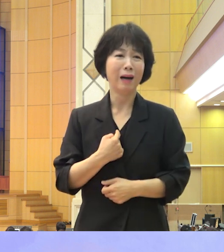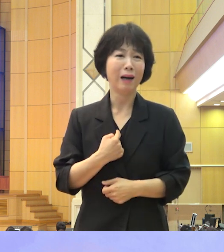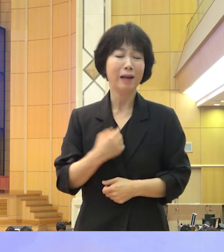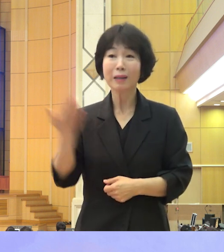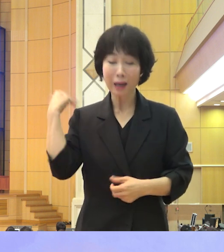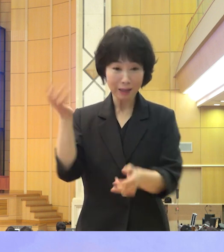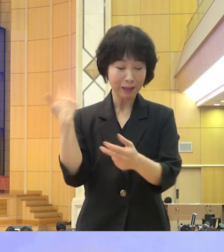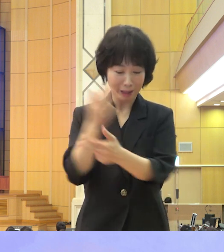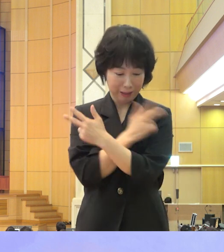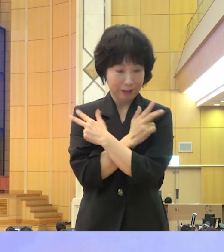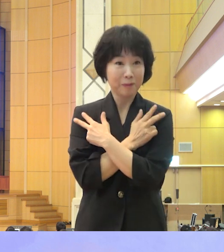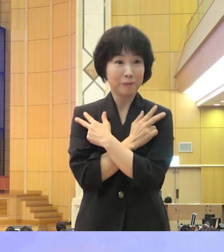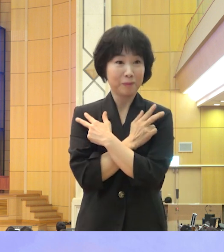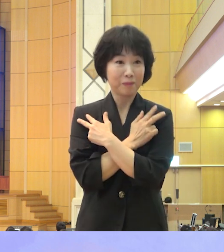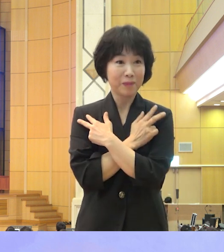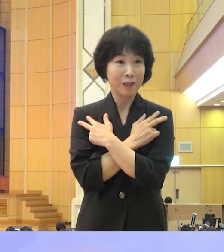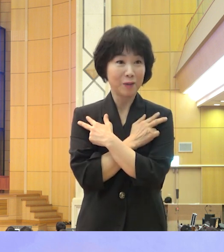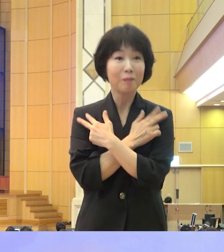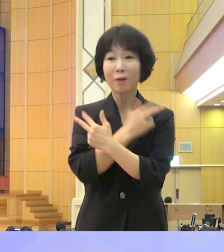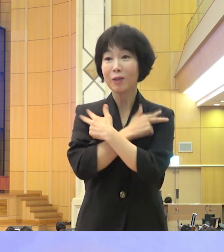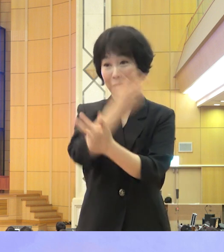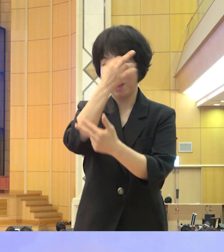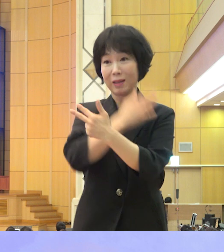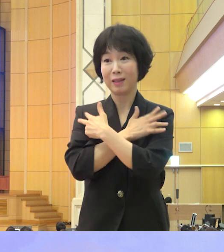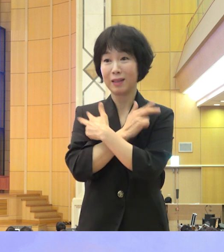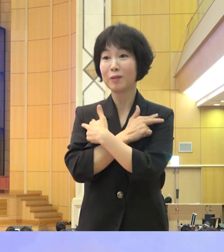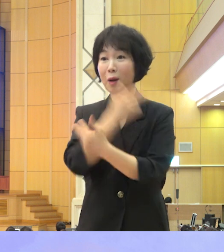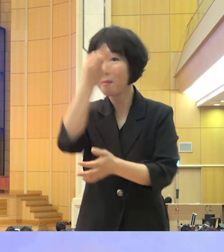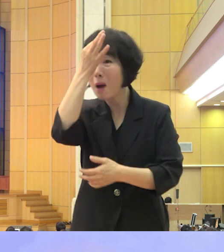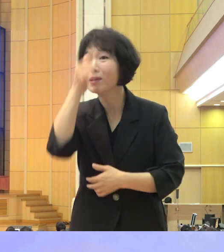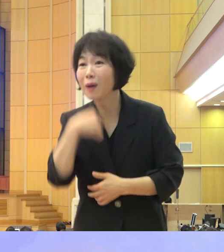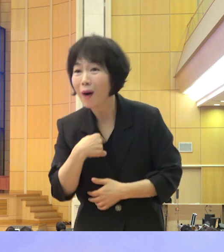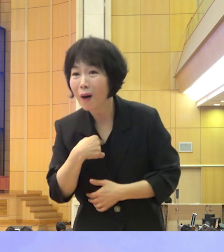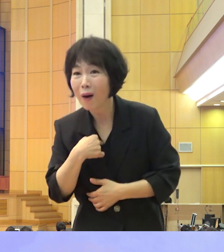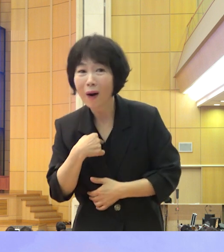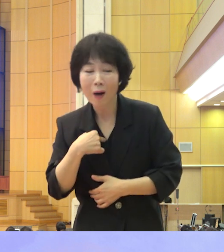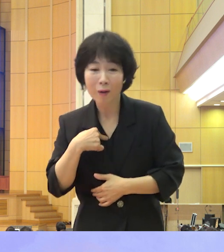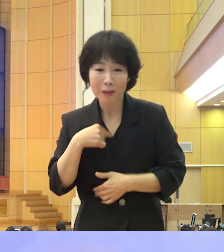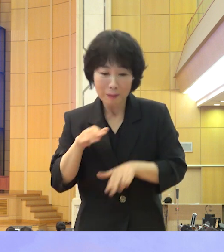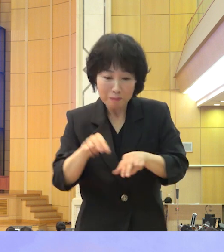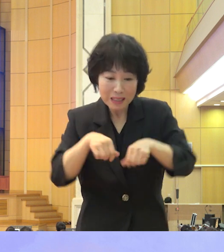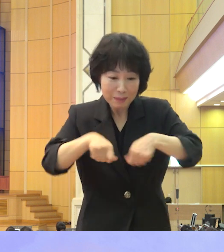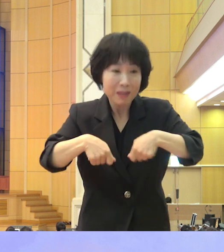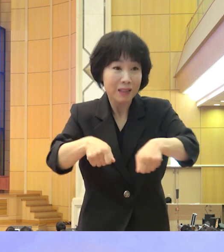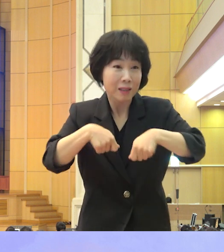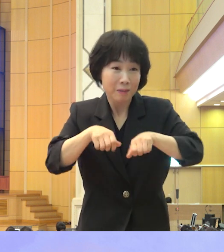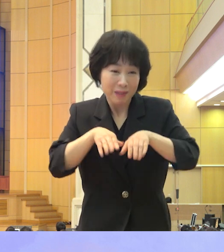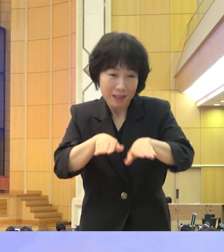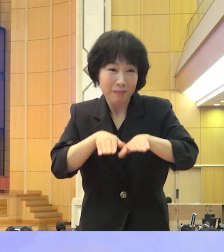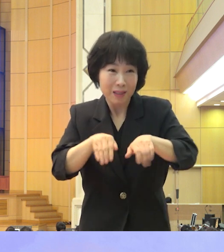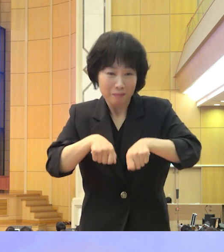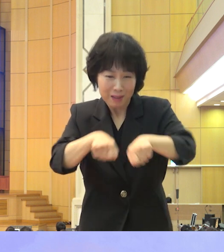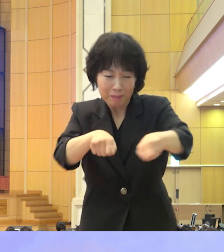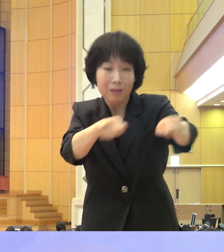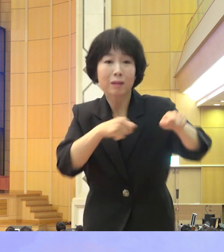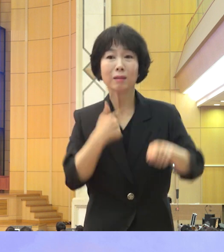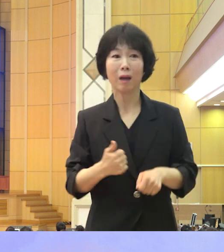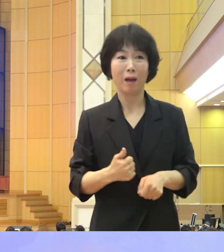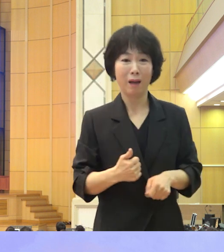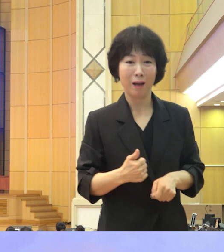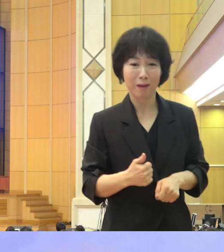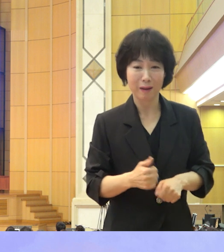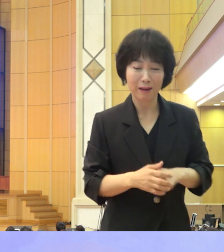미싱과를 이렇게 신청해서 좀 미싱 배우고 반을 조금 배웠기 때문에 그때는 아주 초보자지요.